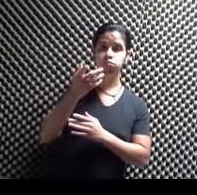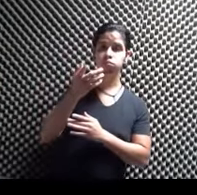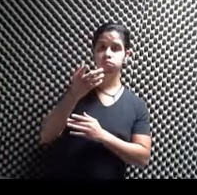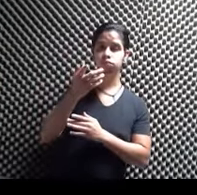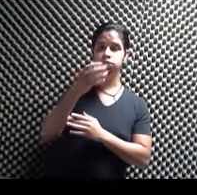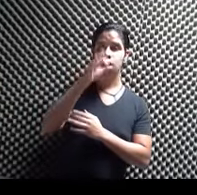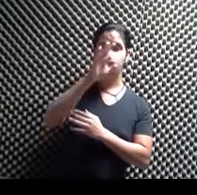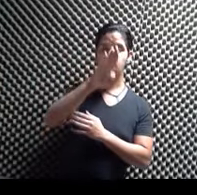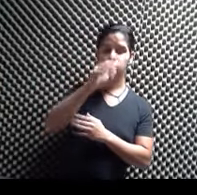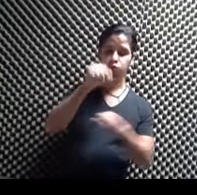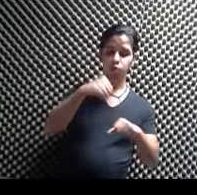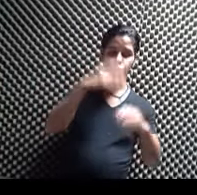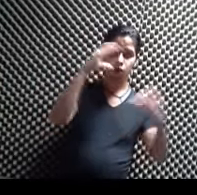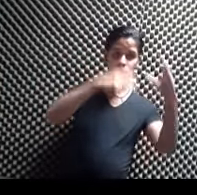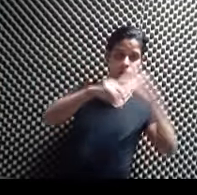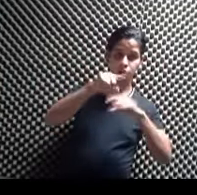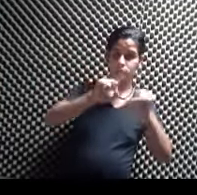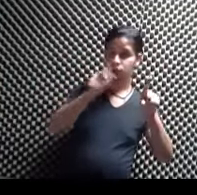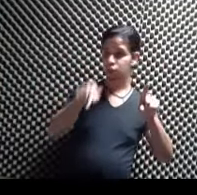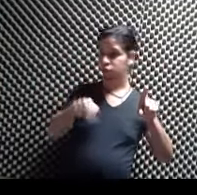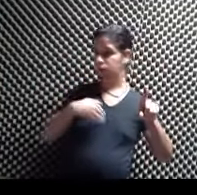Pero en la página web como tal es